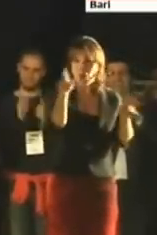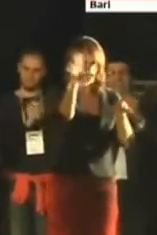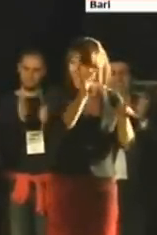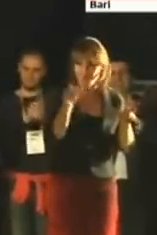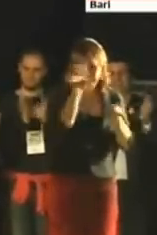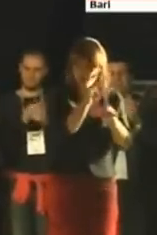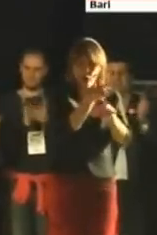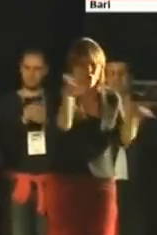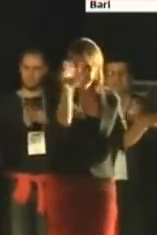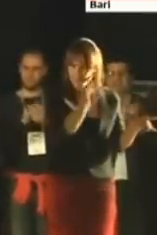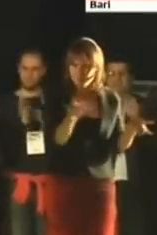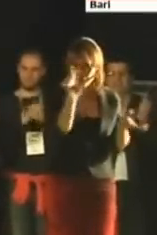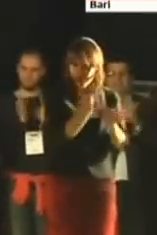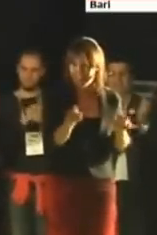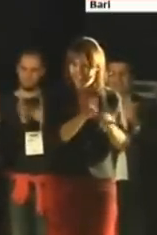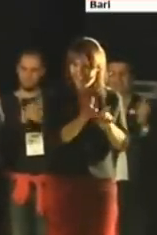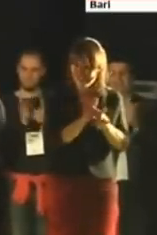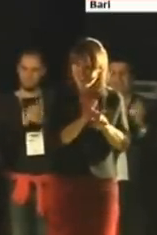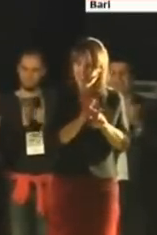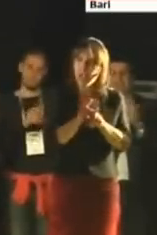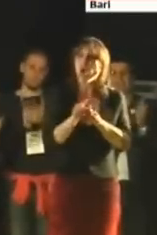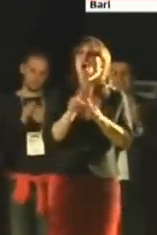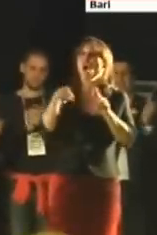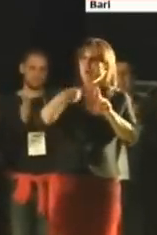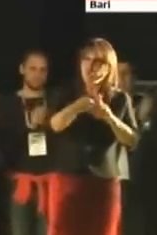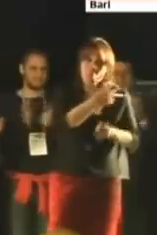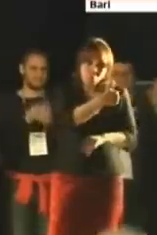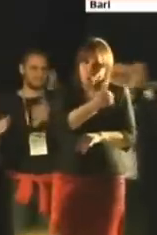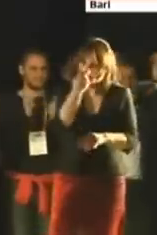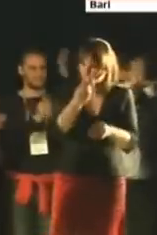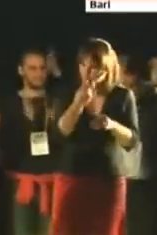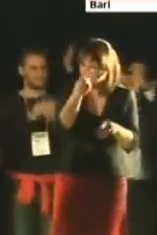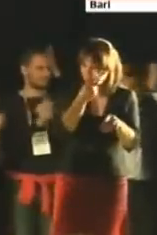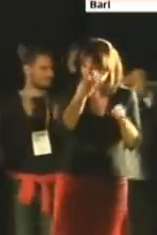E soprattutto non sono conosciuti alle procure.